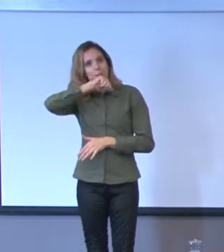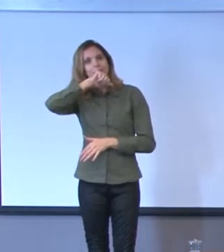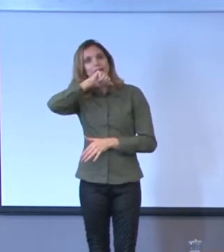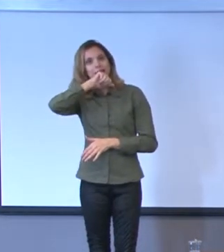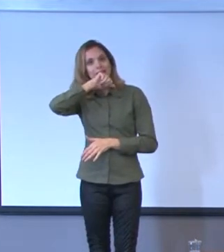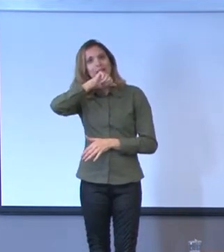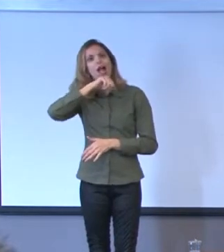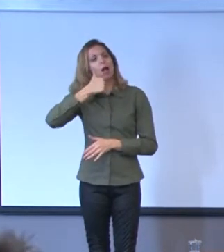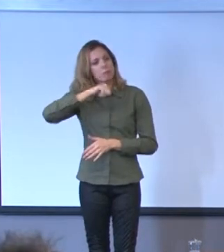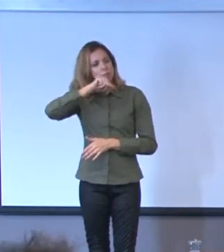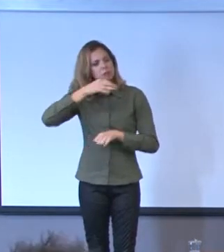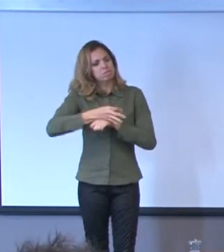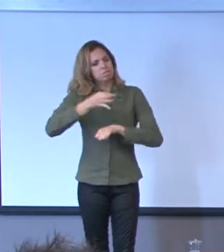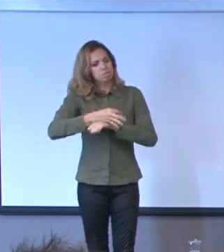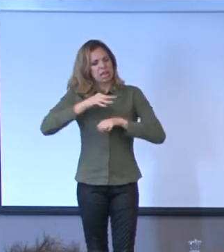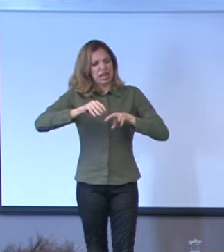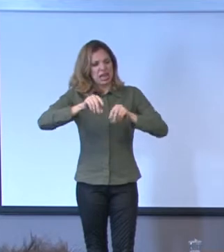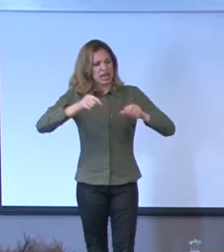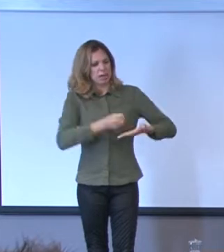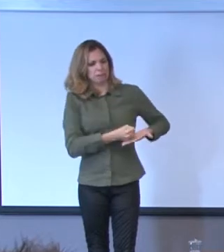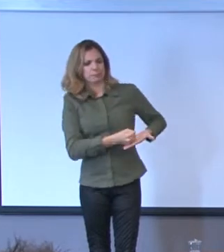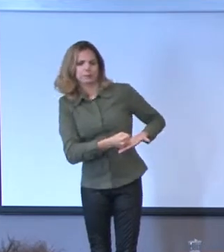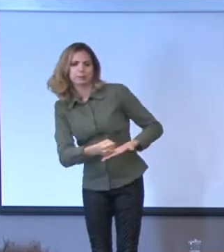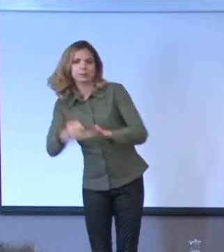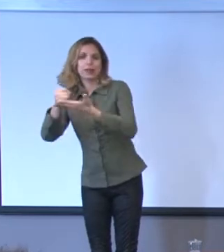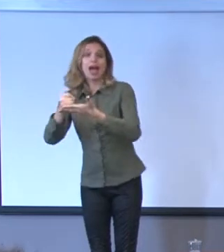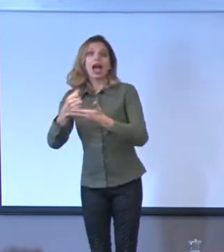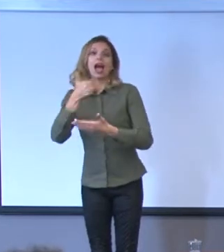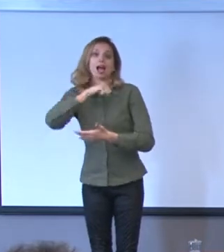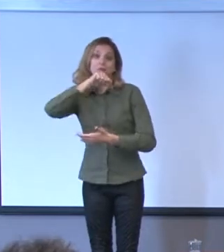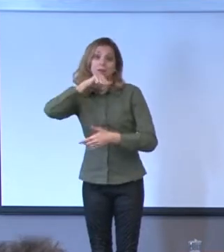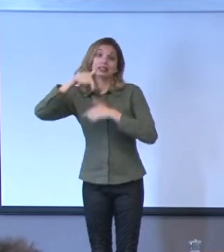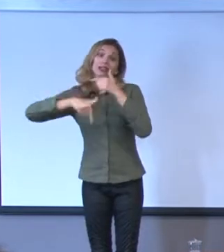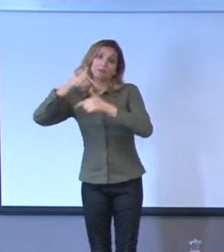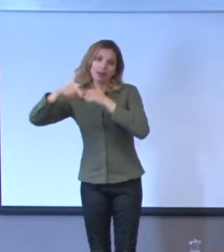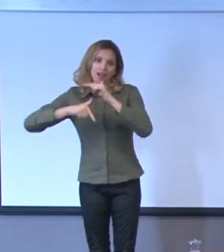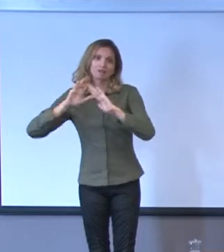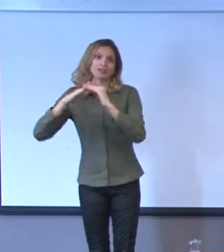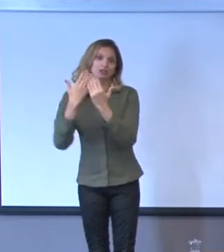o areião, né, para que eu chegasse na escola. Minha mãe trabalhava na escola, ufa.